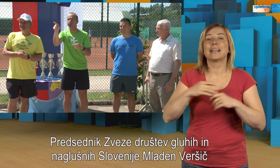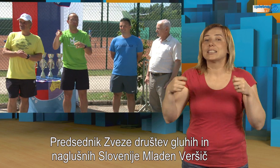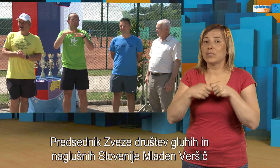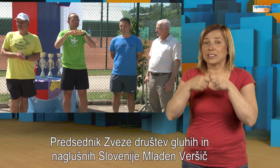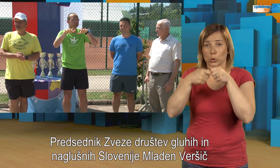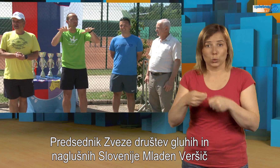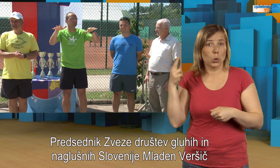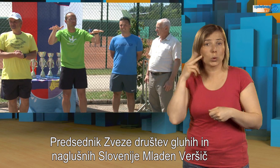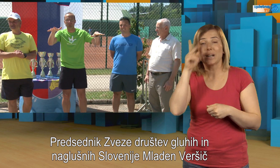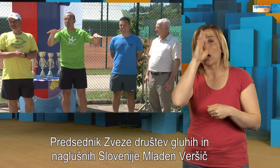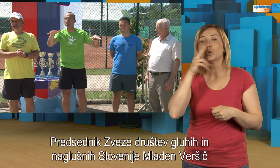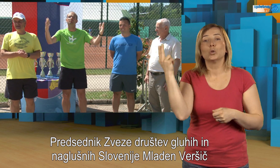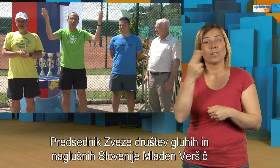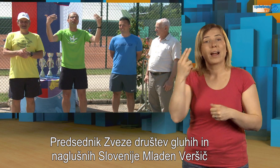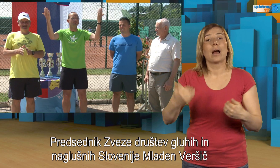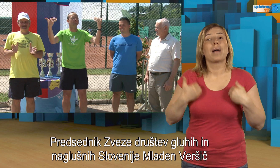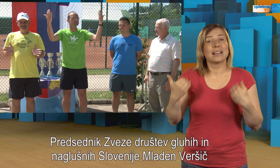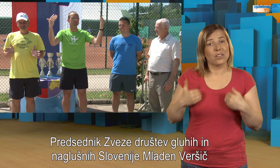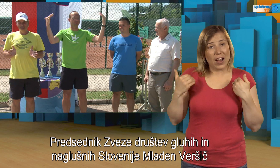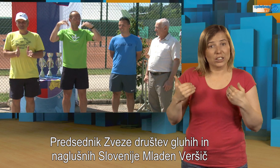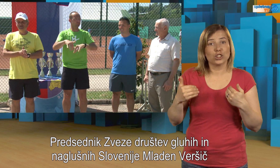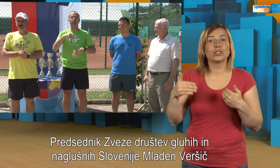Predsednik Zveze društev gluhih in naglušnih Slovenije, Mladen